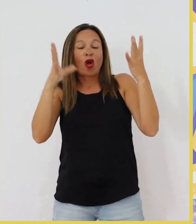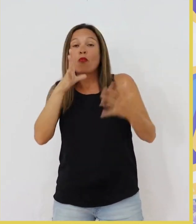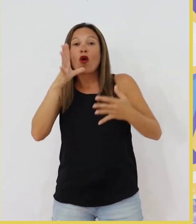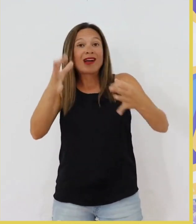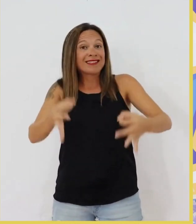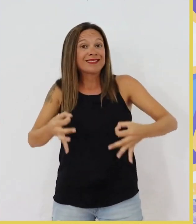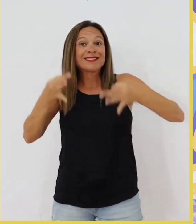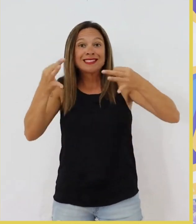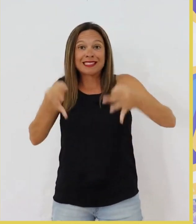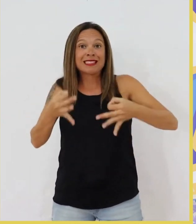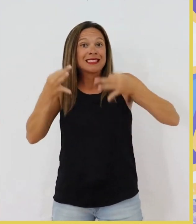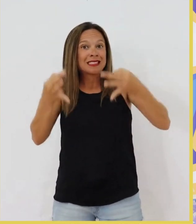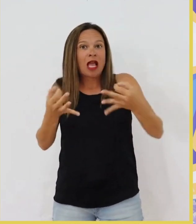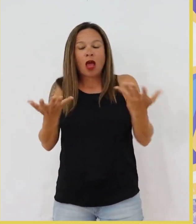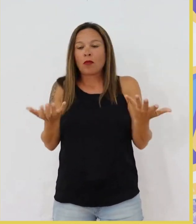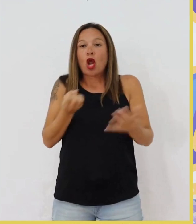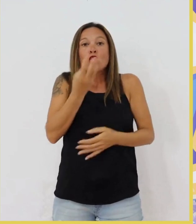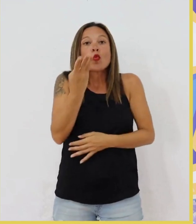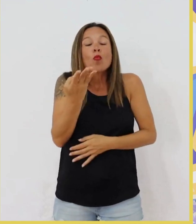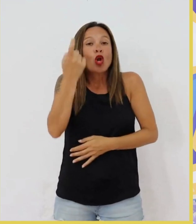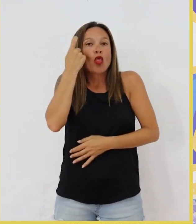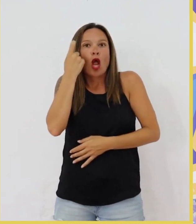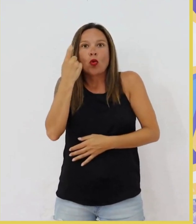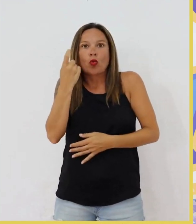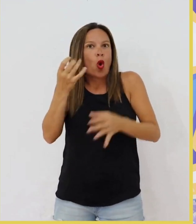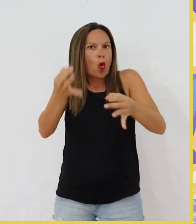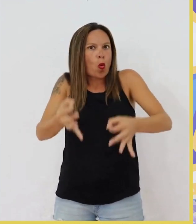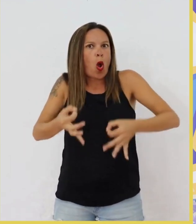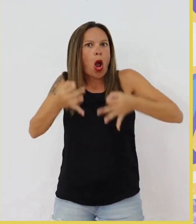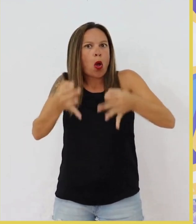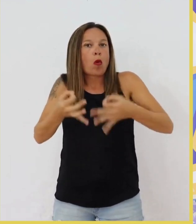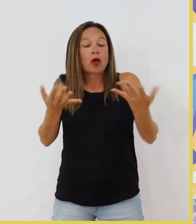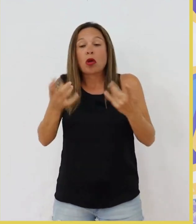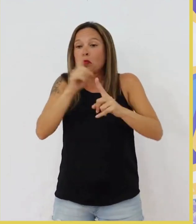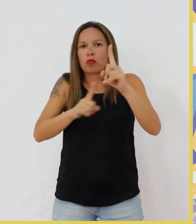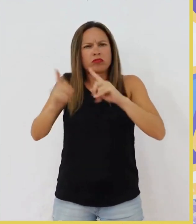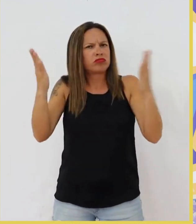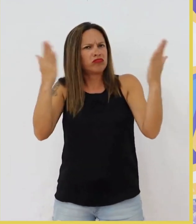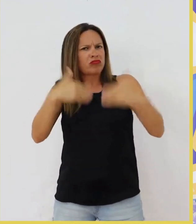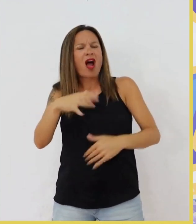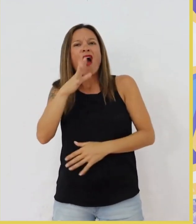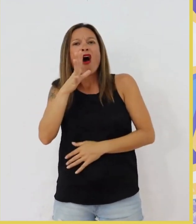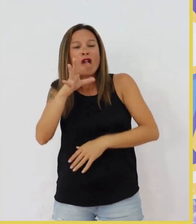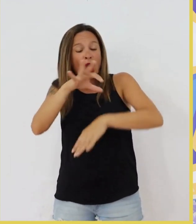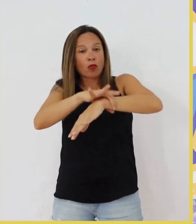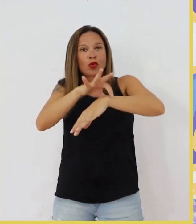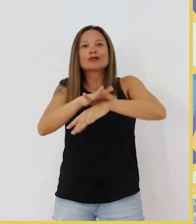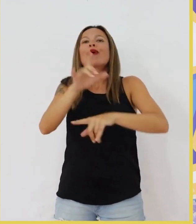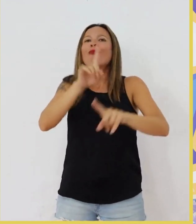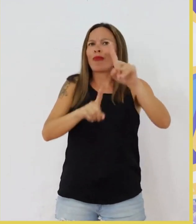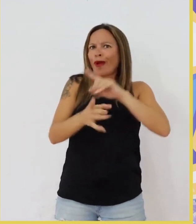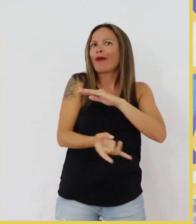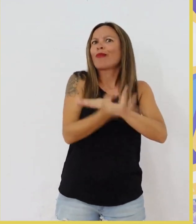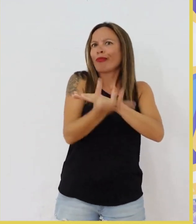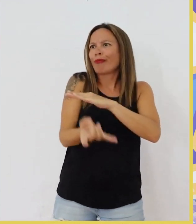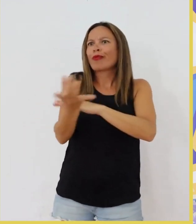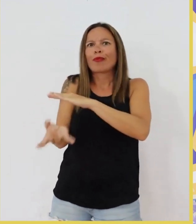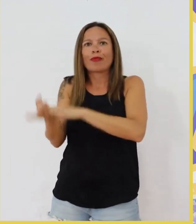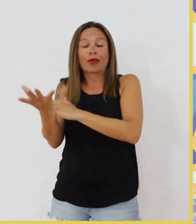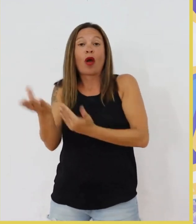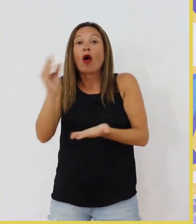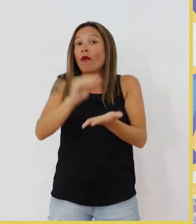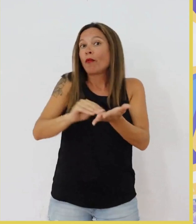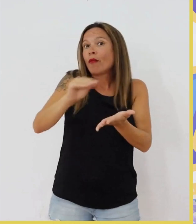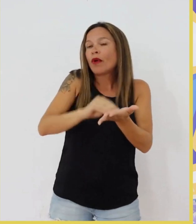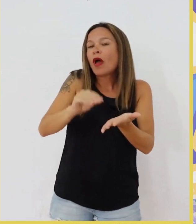haya, entonces se queda solo. Y a mí la verdad me parece una tontería, porque siempre ha habido los mismos niños y no había problema, y ahora con